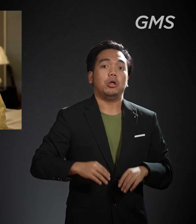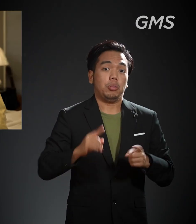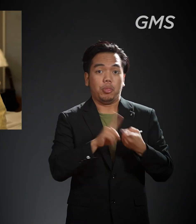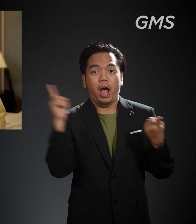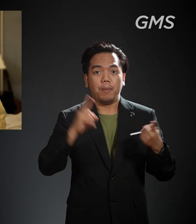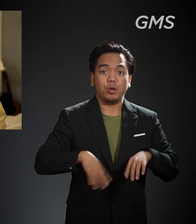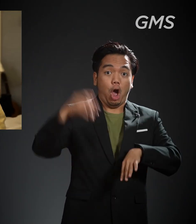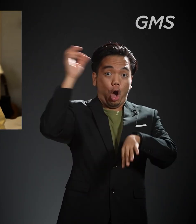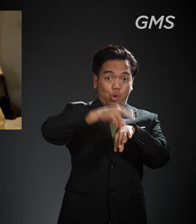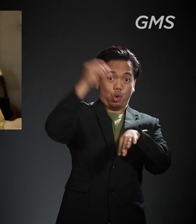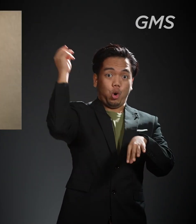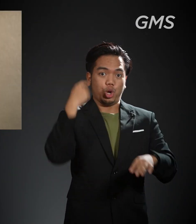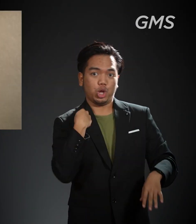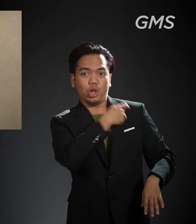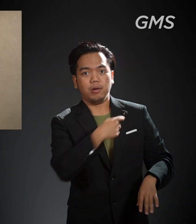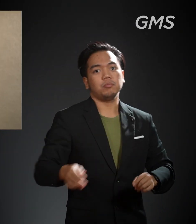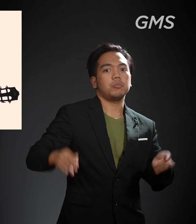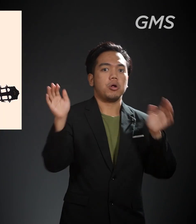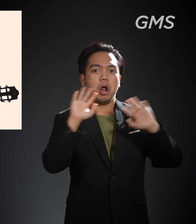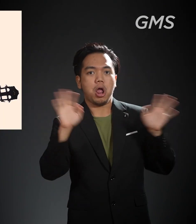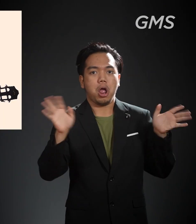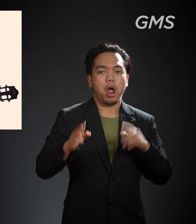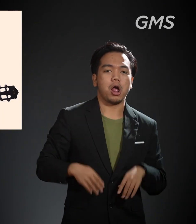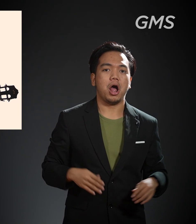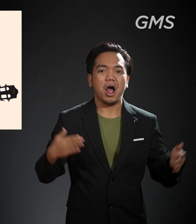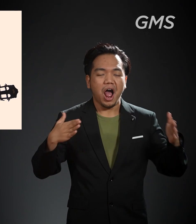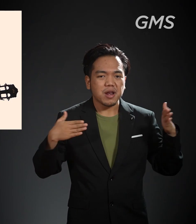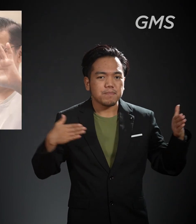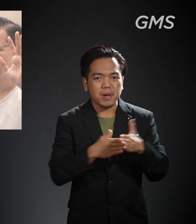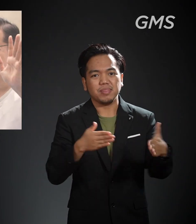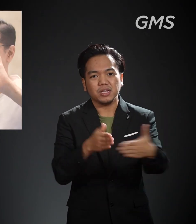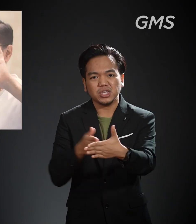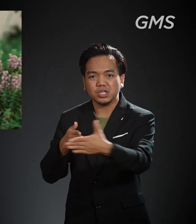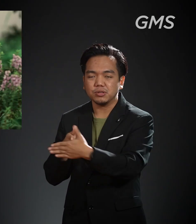semakin rohani kita tidak boleh dibatasi.